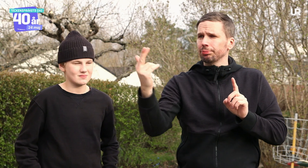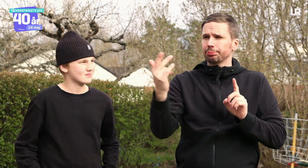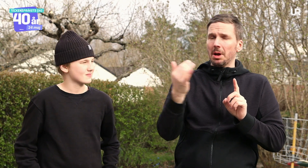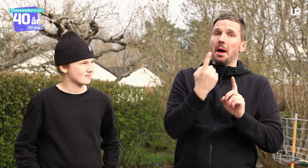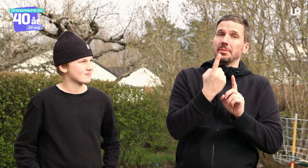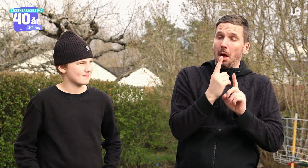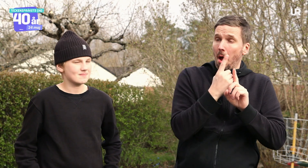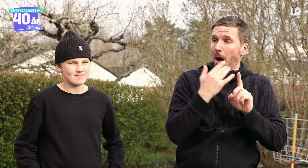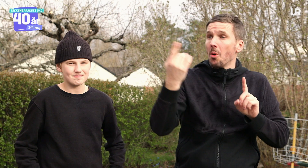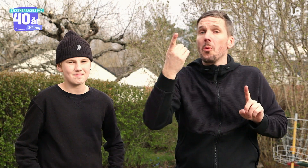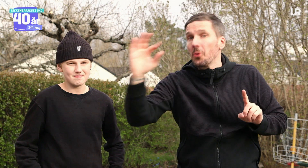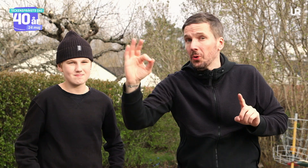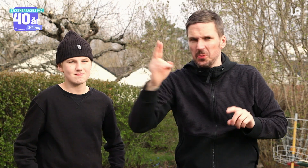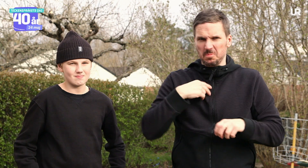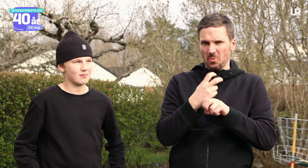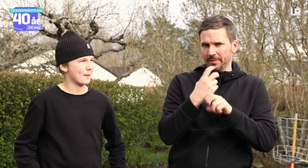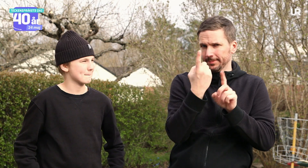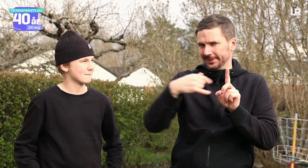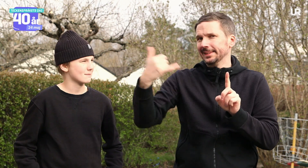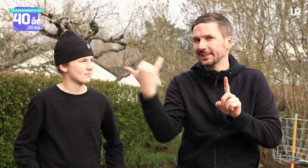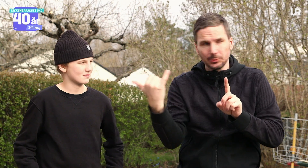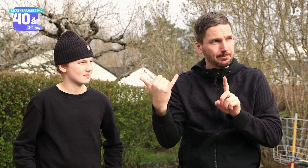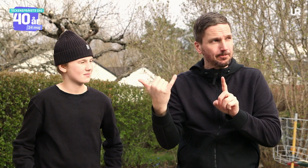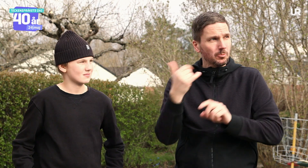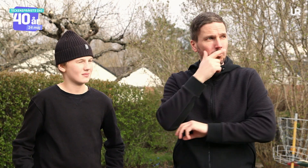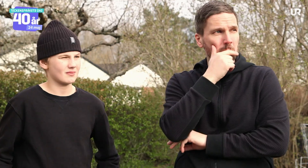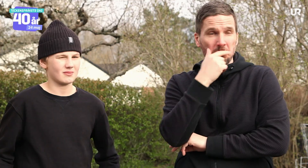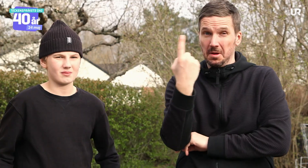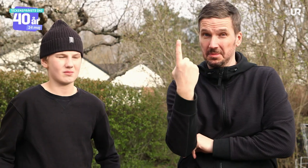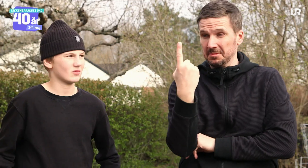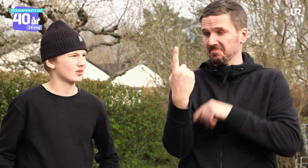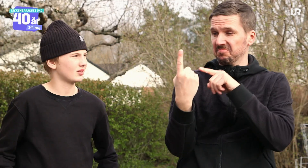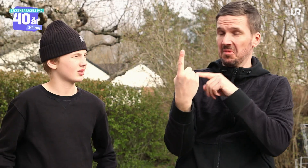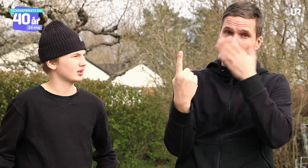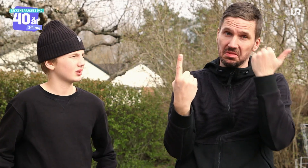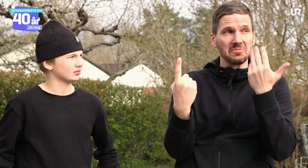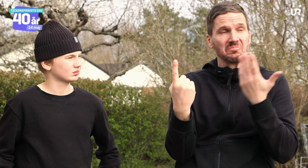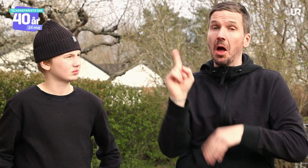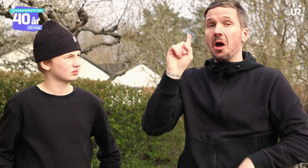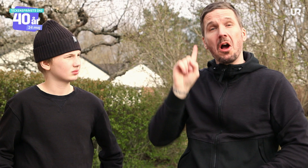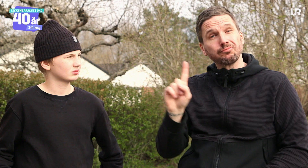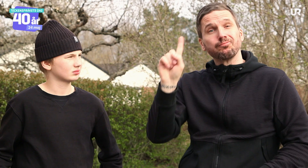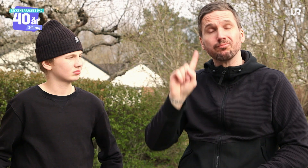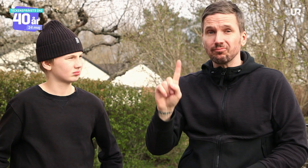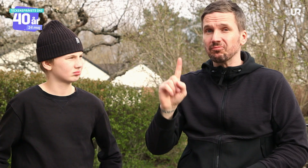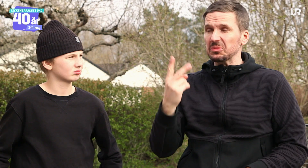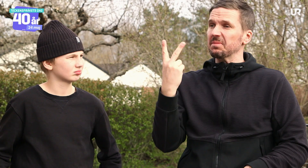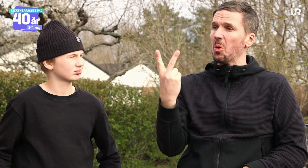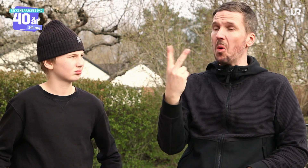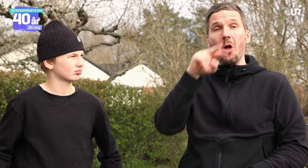eller från 10 till 1. Eller 1-100 också. Nu provar vi 1-10. 1. En person som går.